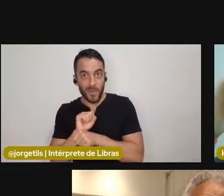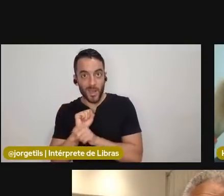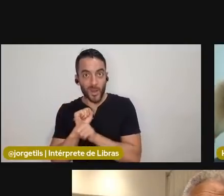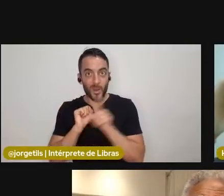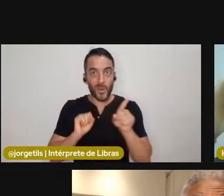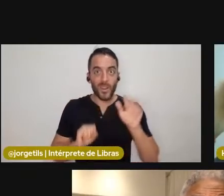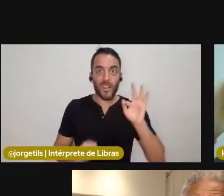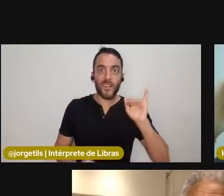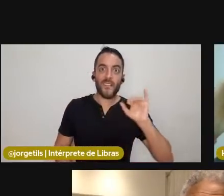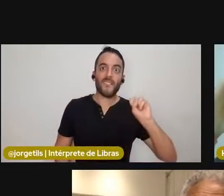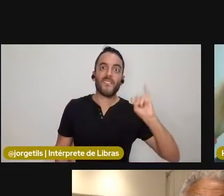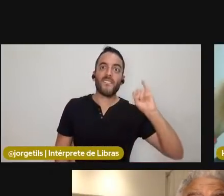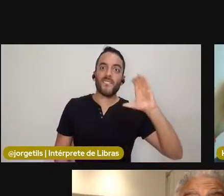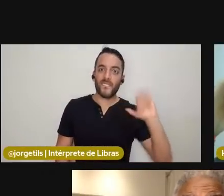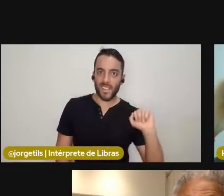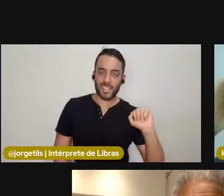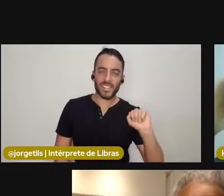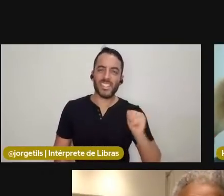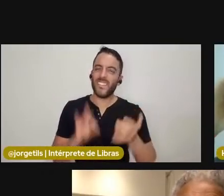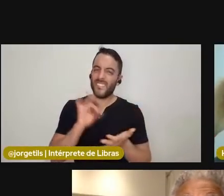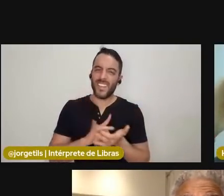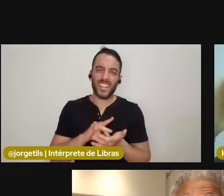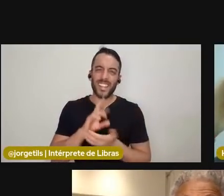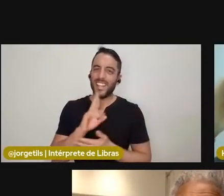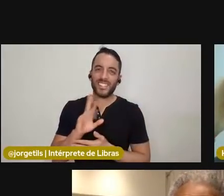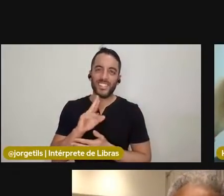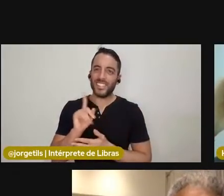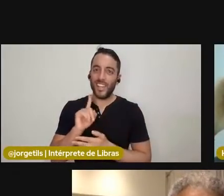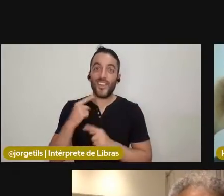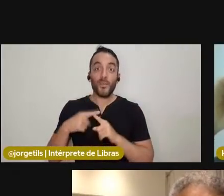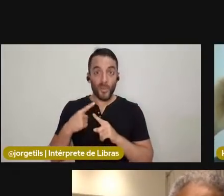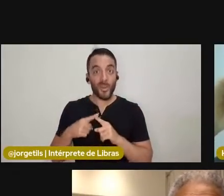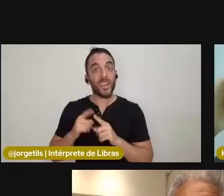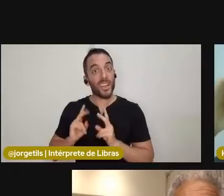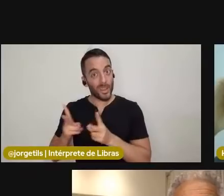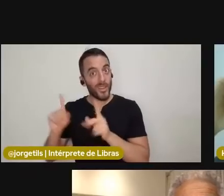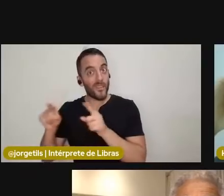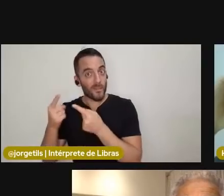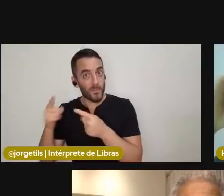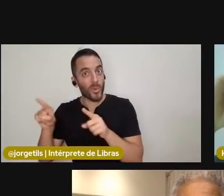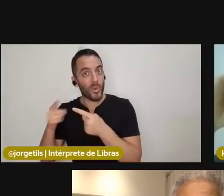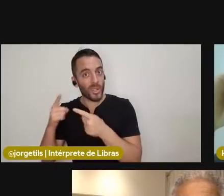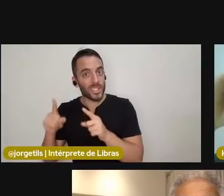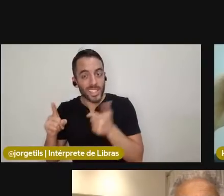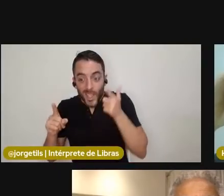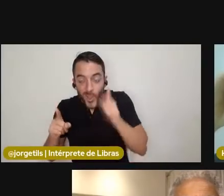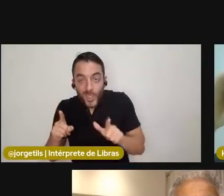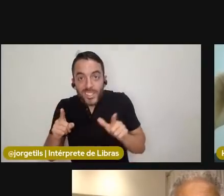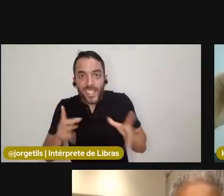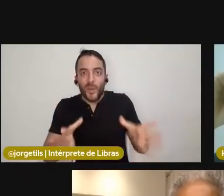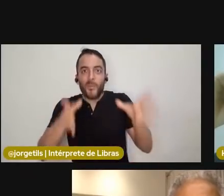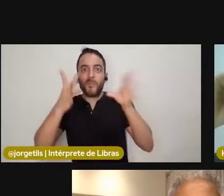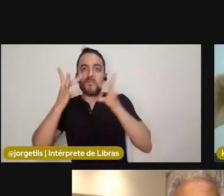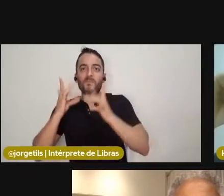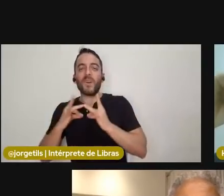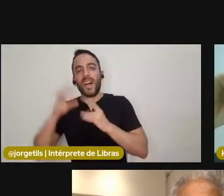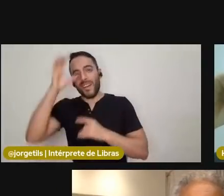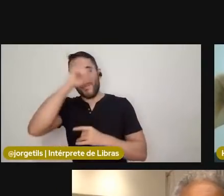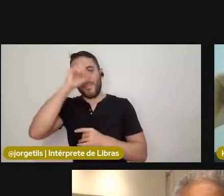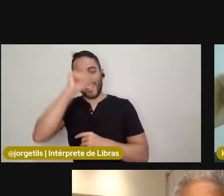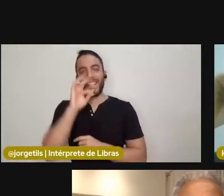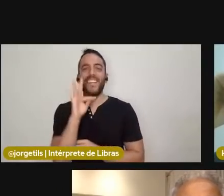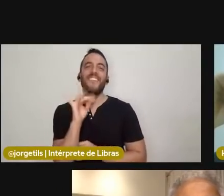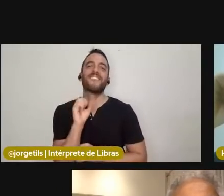e não é verdade, porque ele ficou na música para incorporar a física. E é